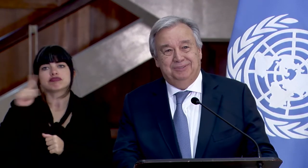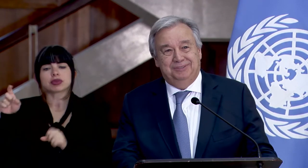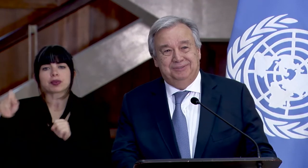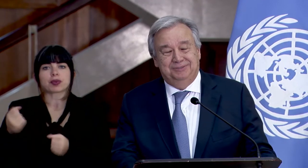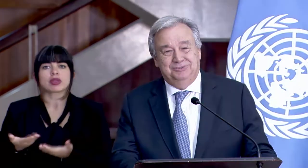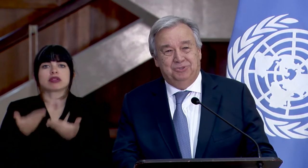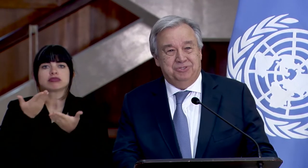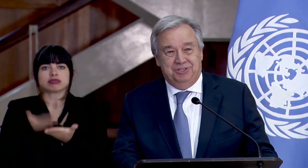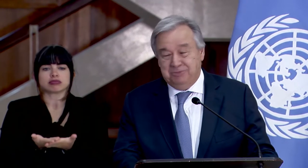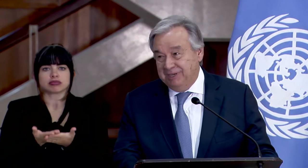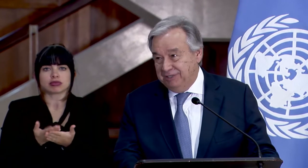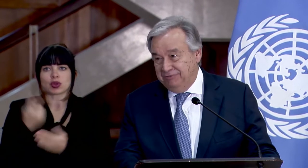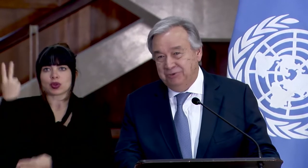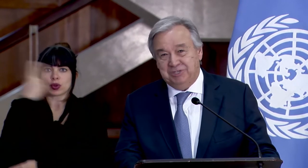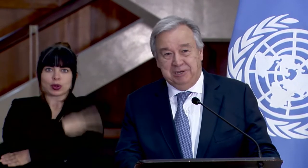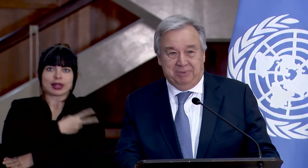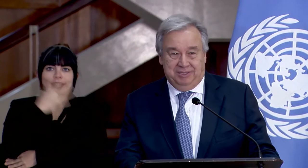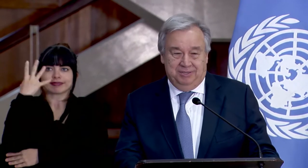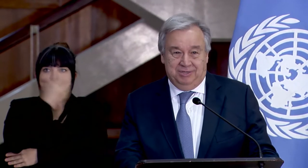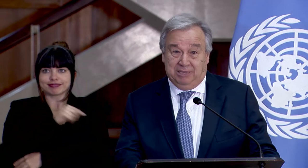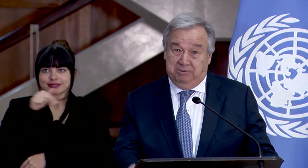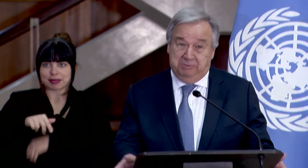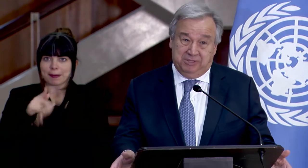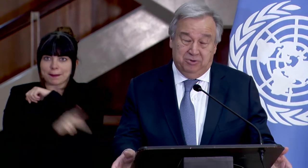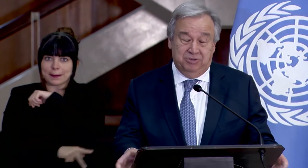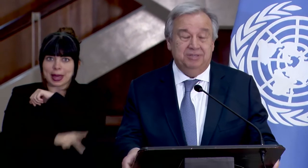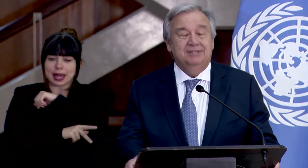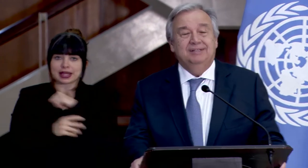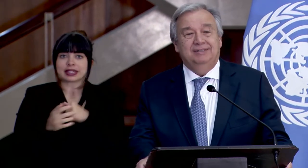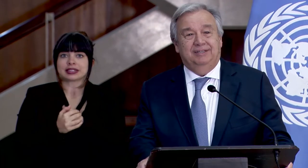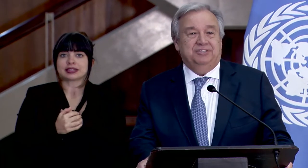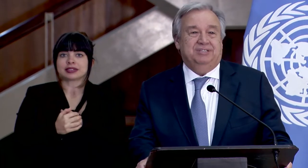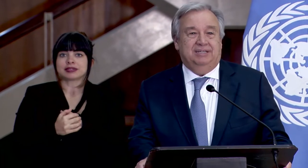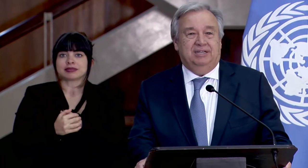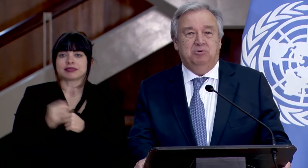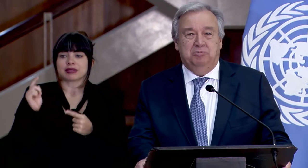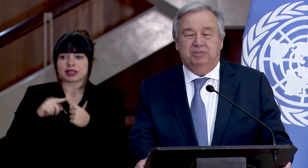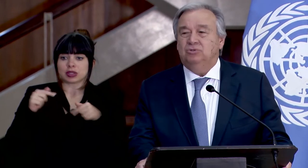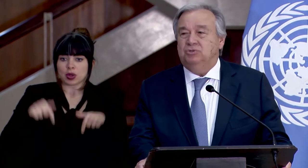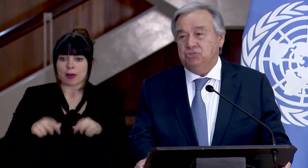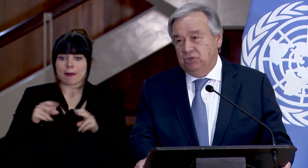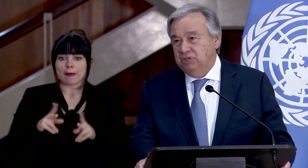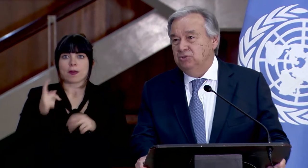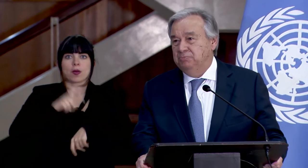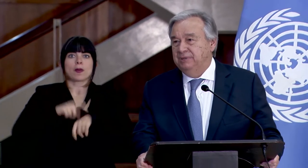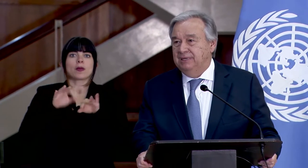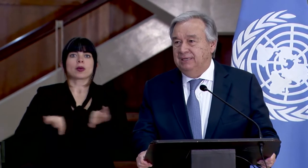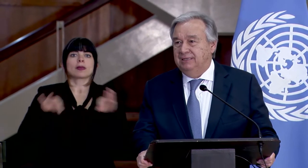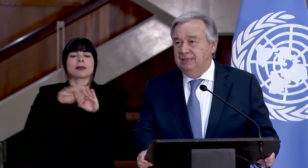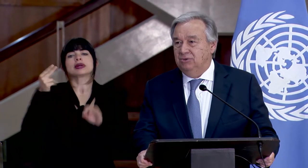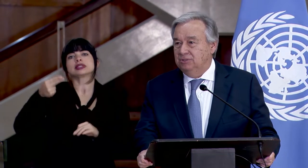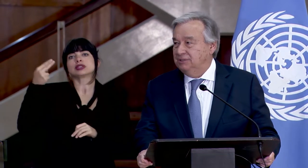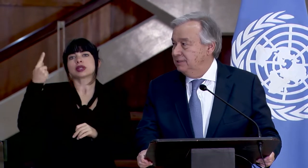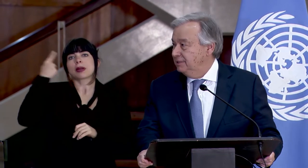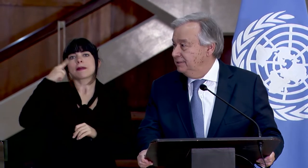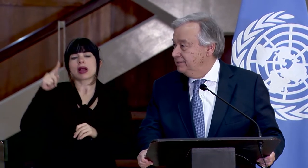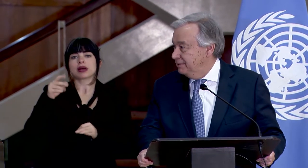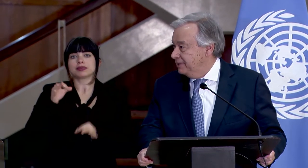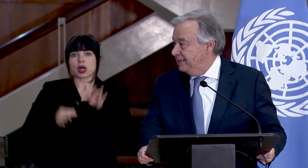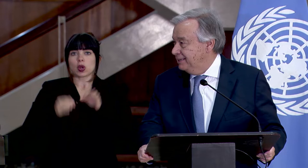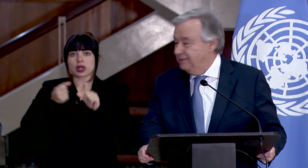proporcionado dos días magníficos en el país y que me permite hoy estar en un momento histórico para la